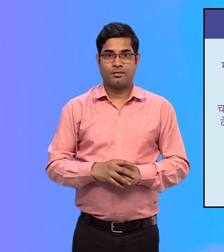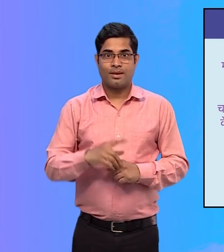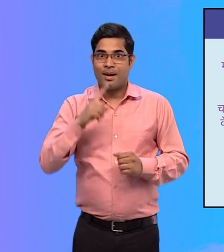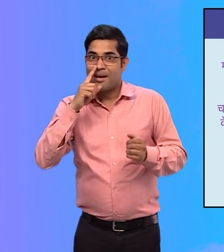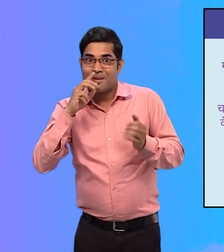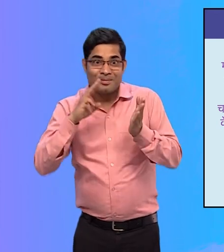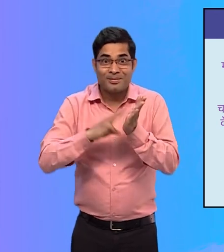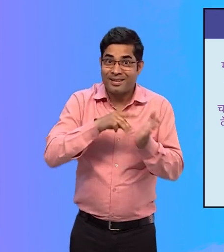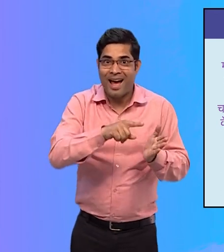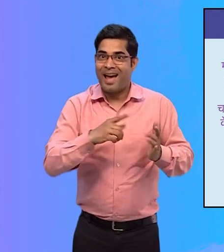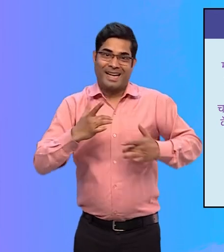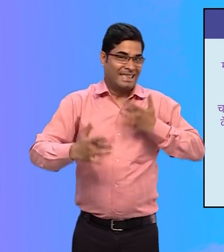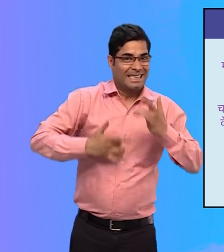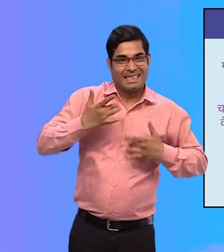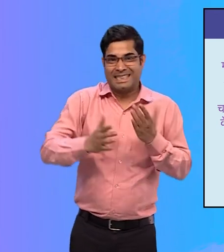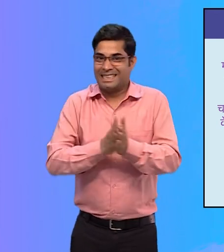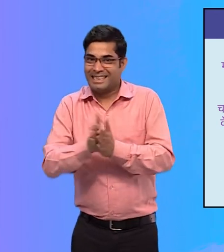कि माया बहुत उत्साहित है